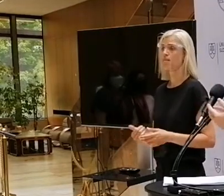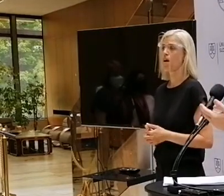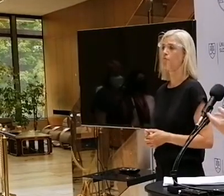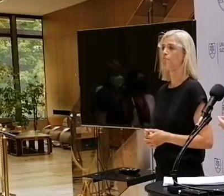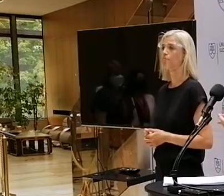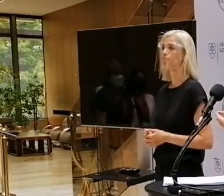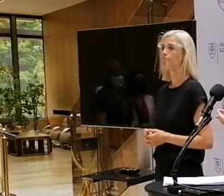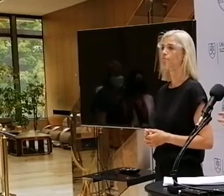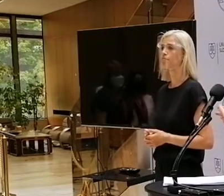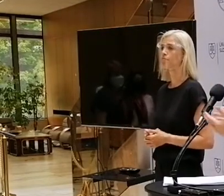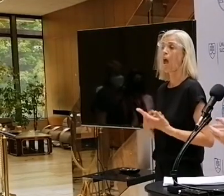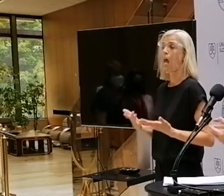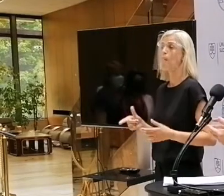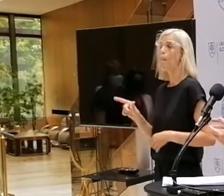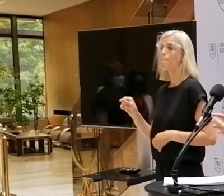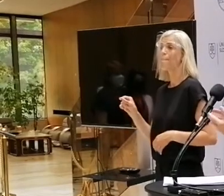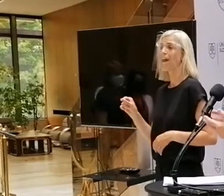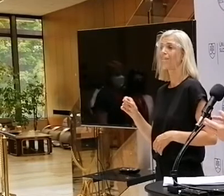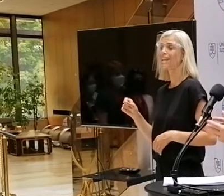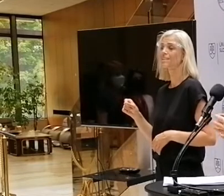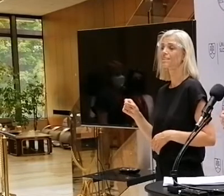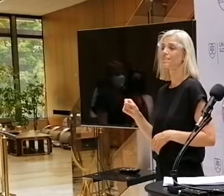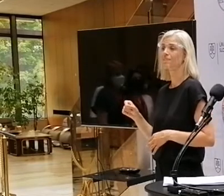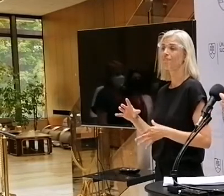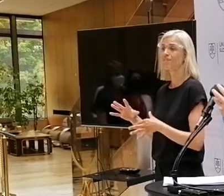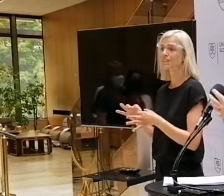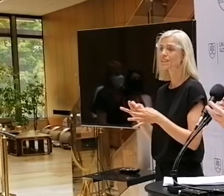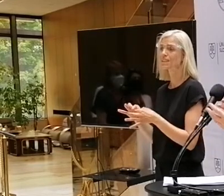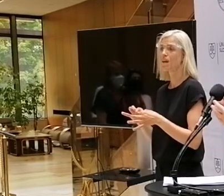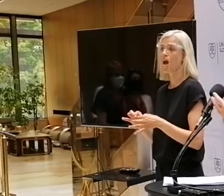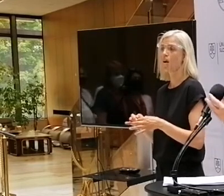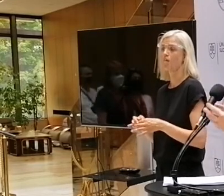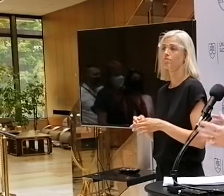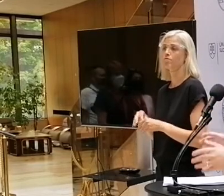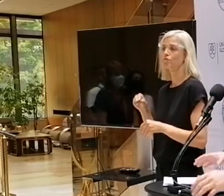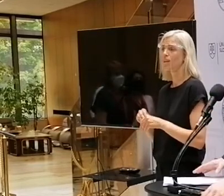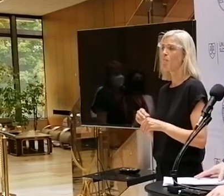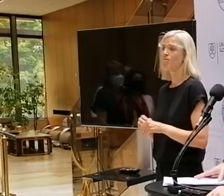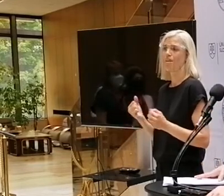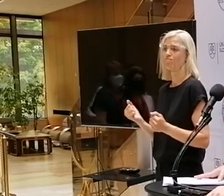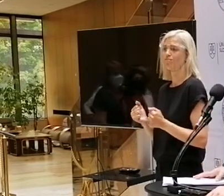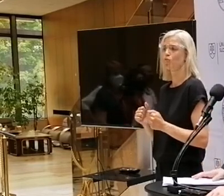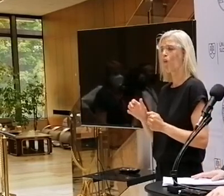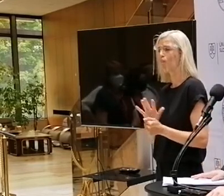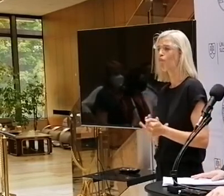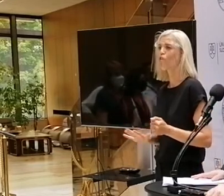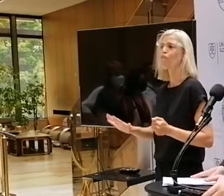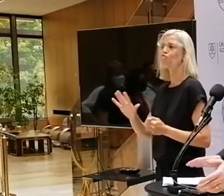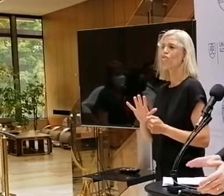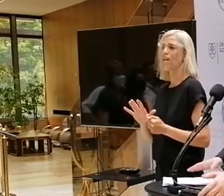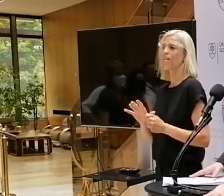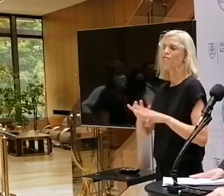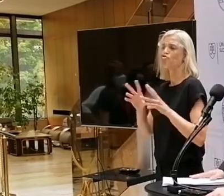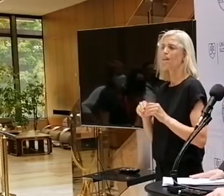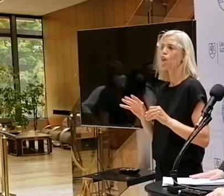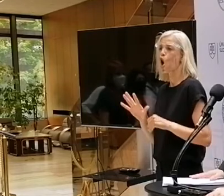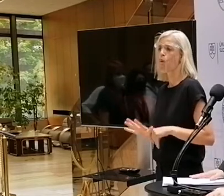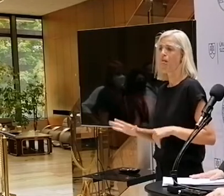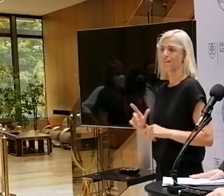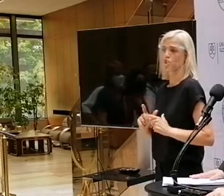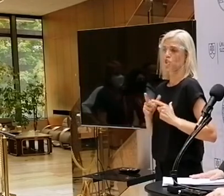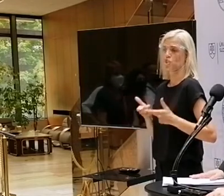byť partnerský vzťah. To znamená, že snažili sme sa pokryť vlastne všetky sféry života alebo tie, ktoré sa